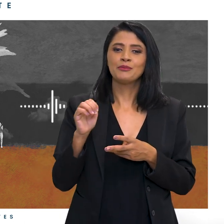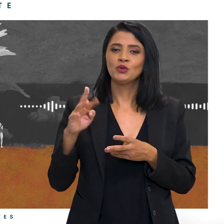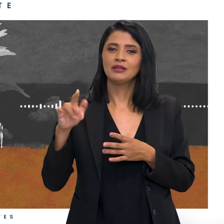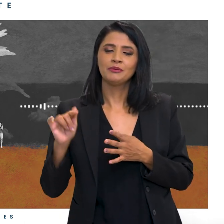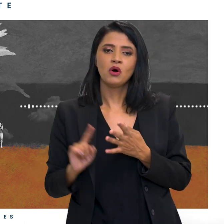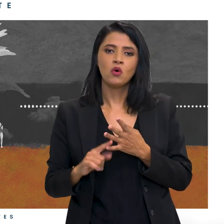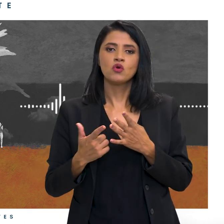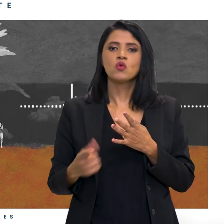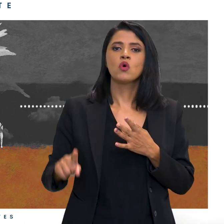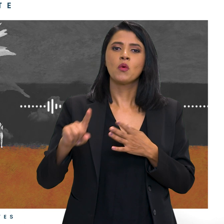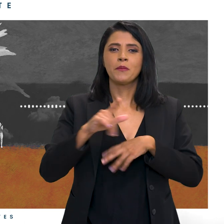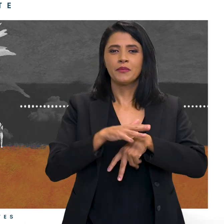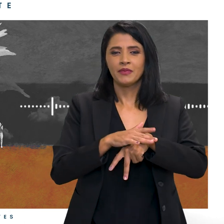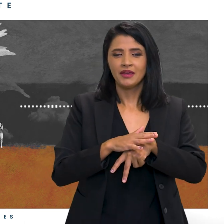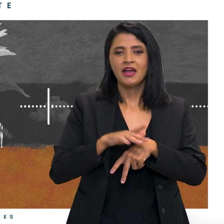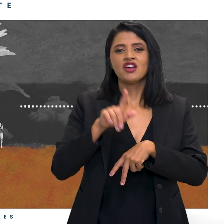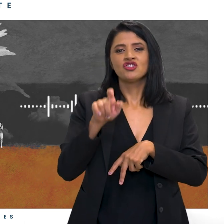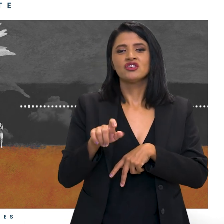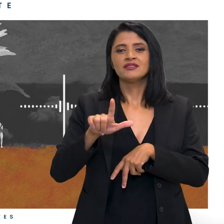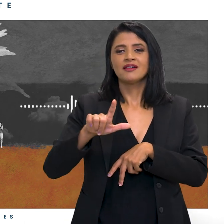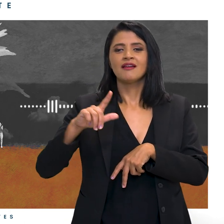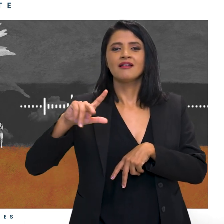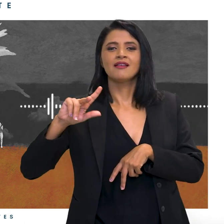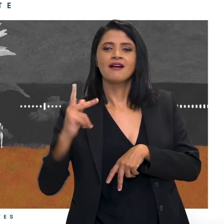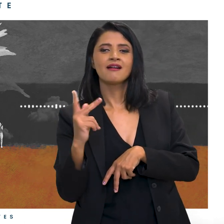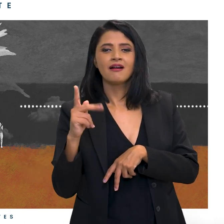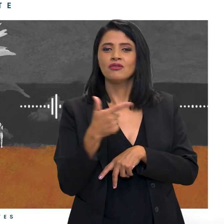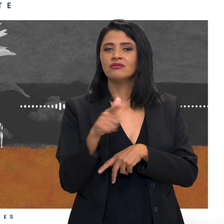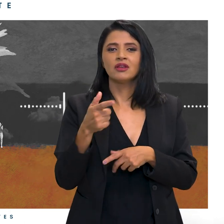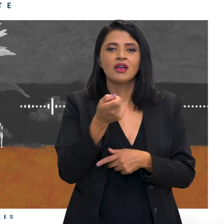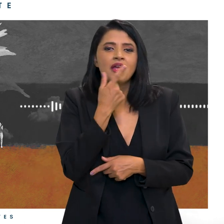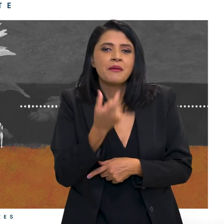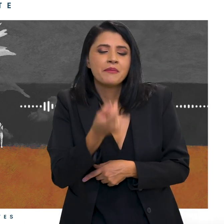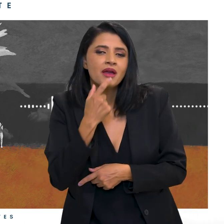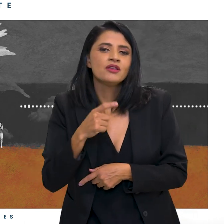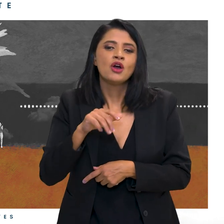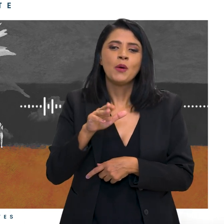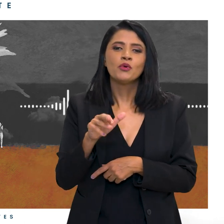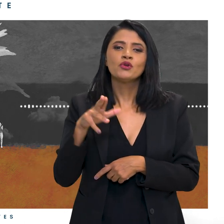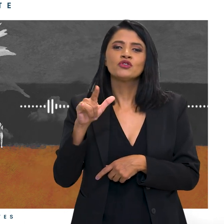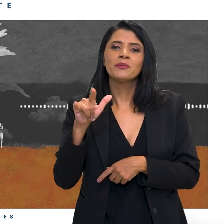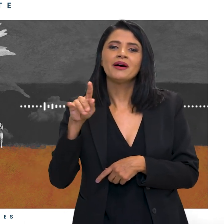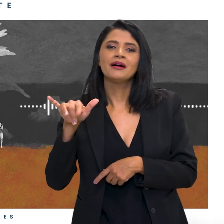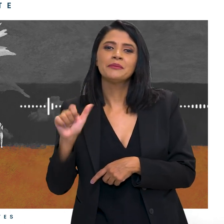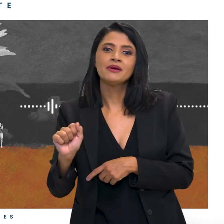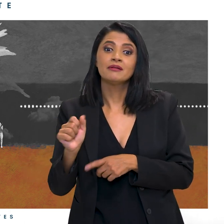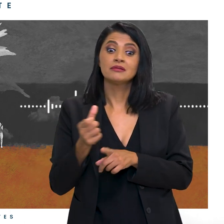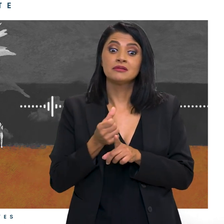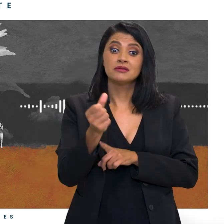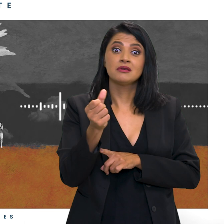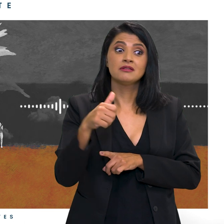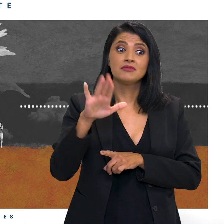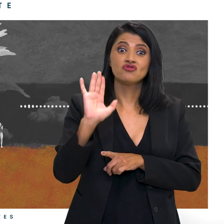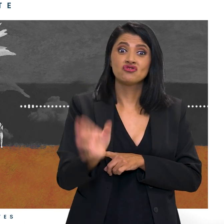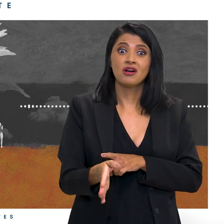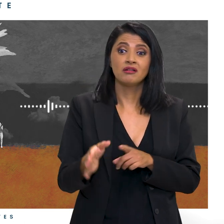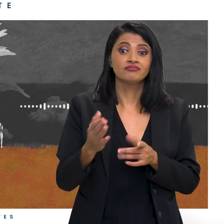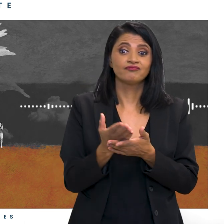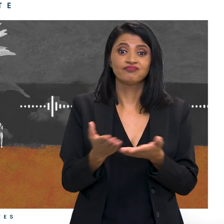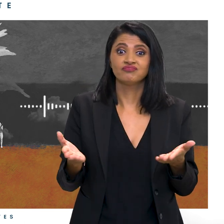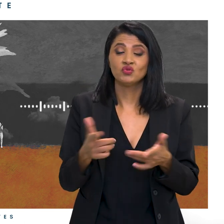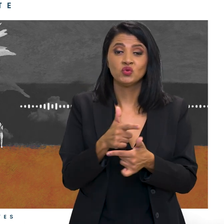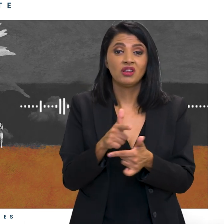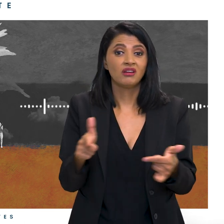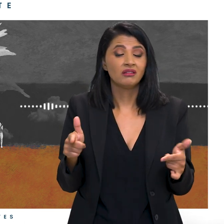o sabutamol e, por fim, os pacientes da XLH estão sem medicação burosumab há mais de 6 meses.